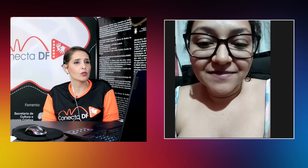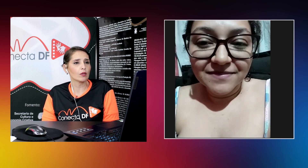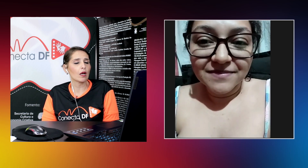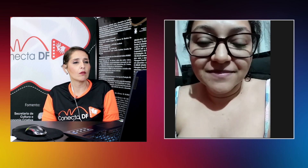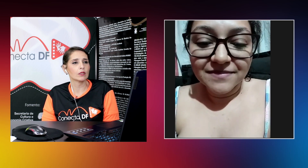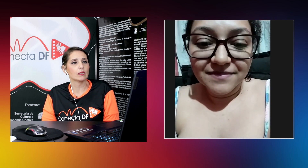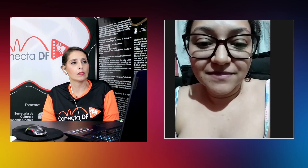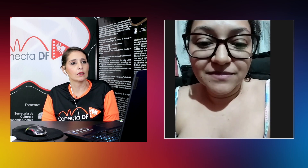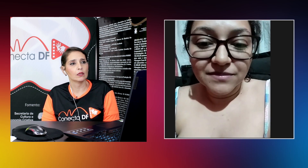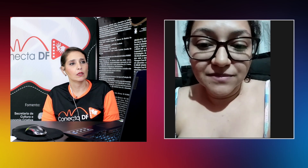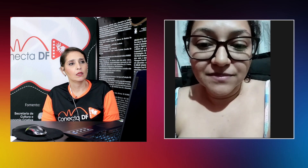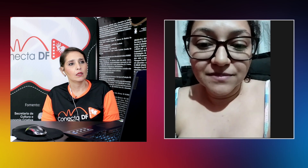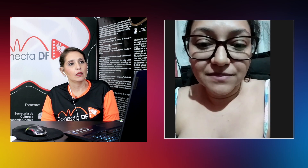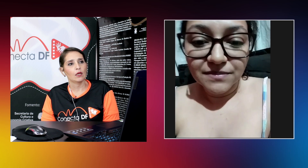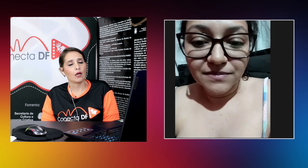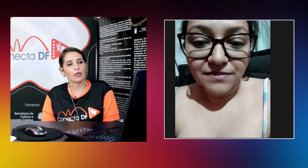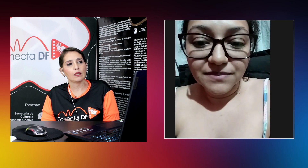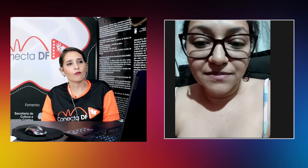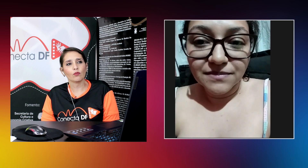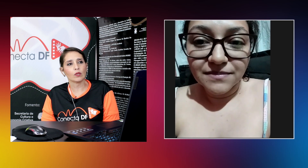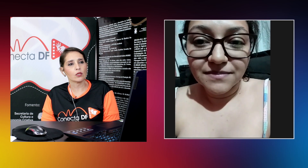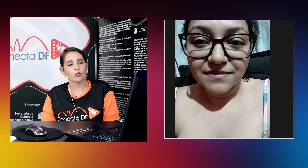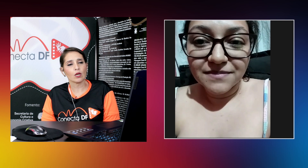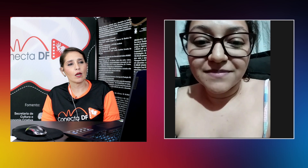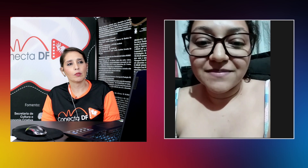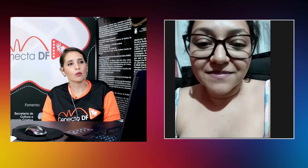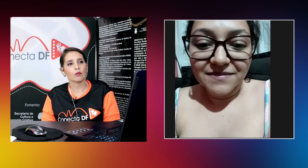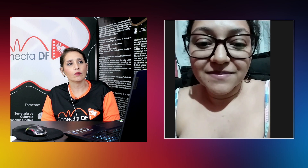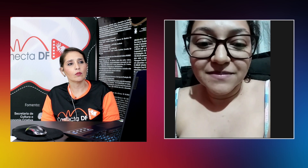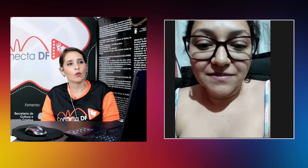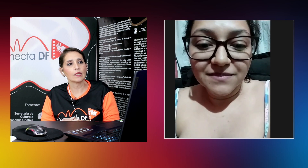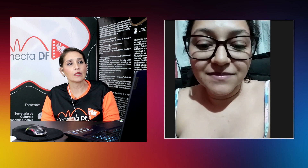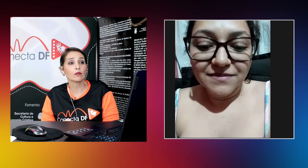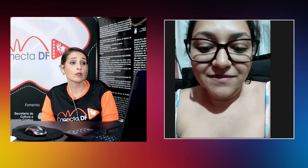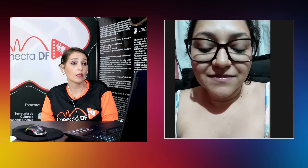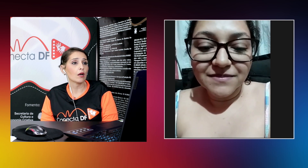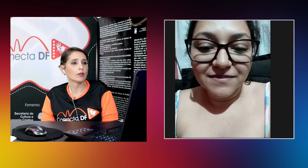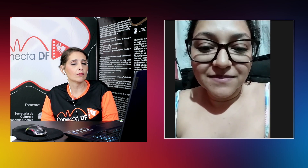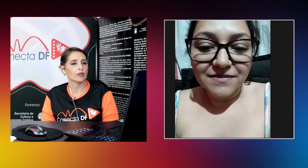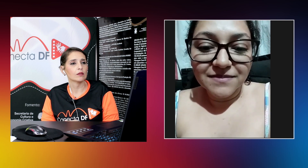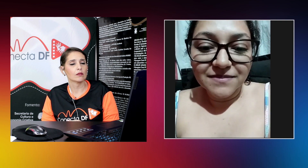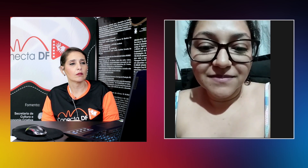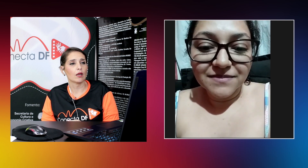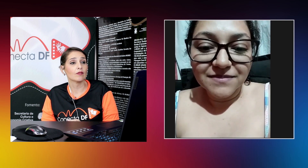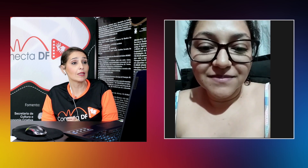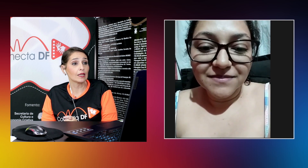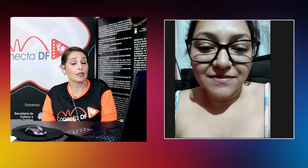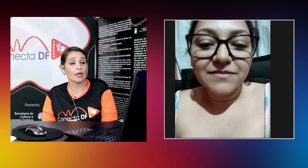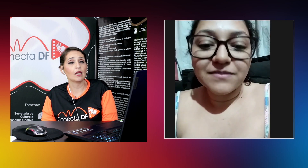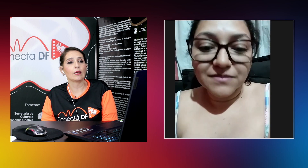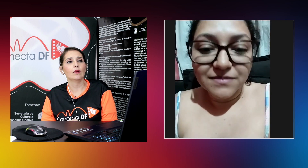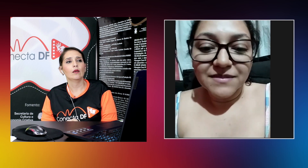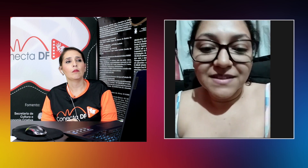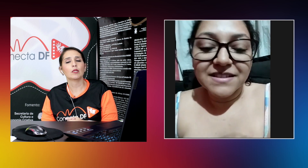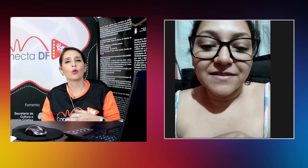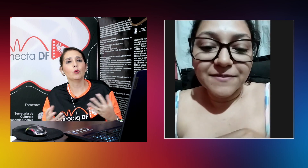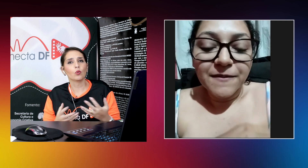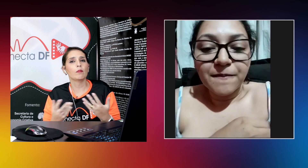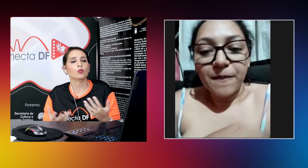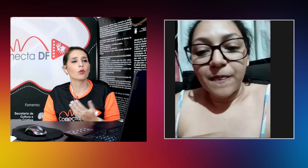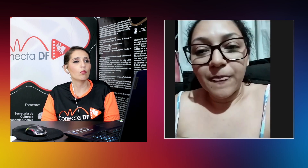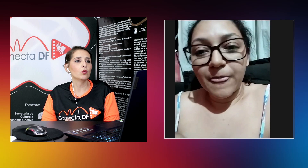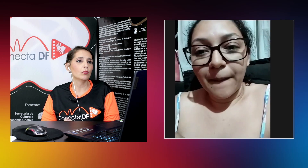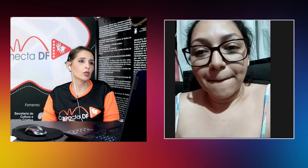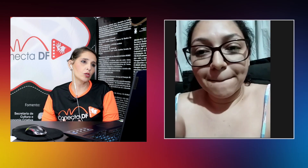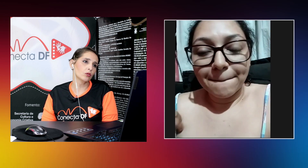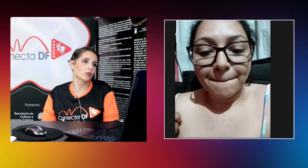muito regional, assim. Aí tem fruta que a gente acaba não conhecendo o sinal, às vezes. Às vezes até tem, mas como não é